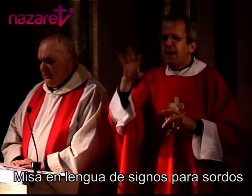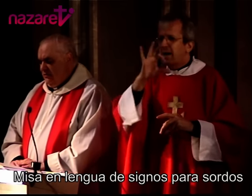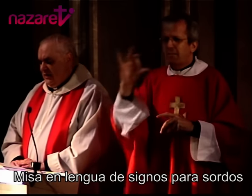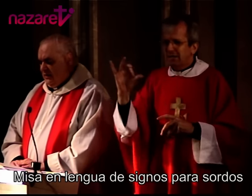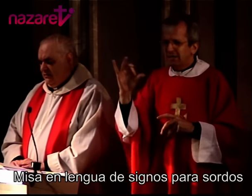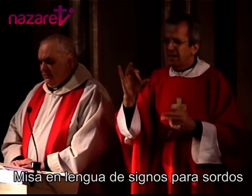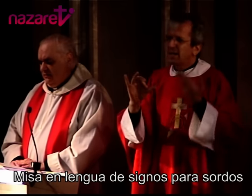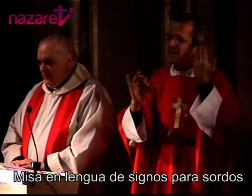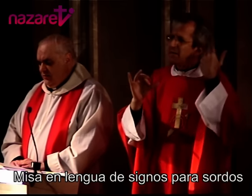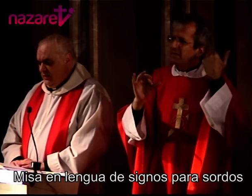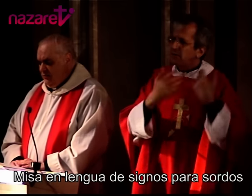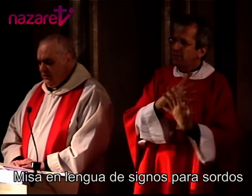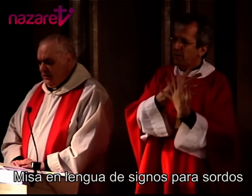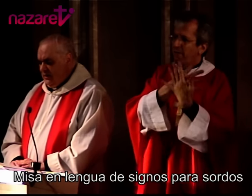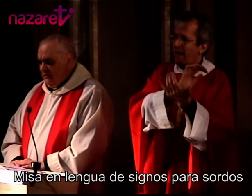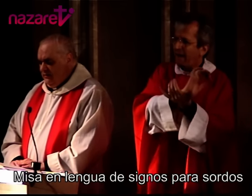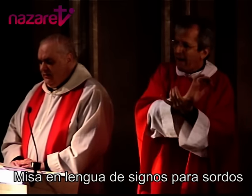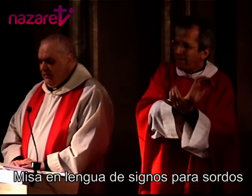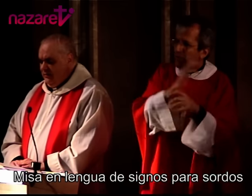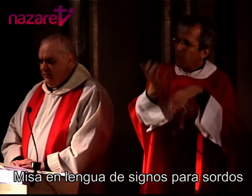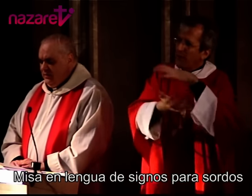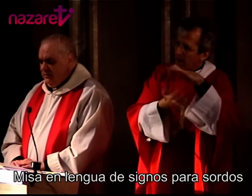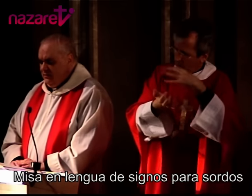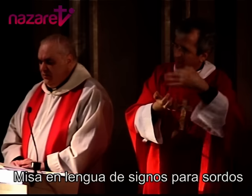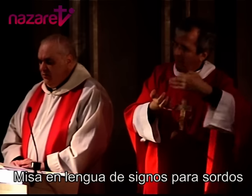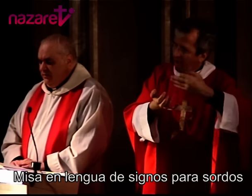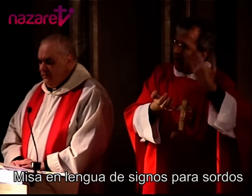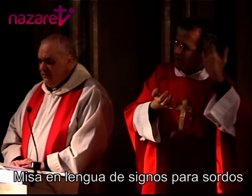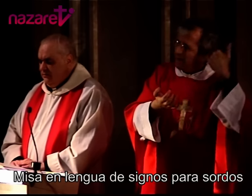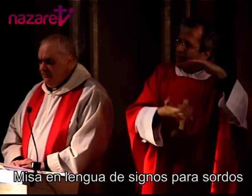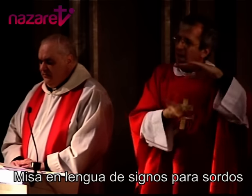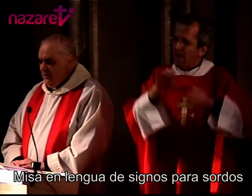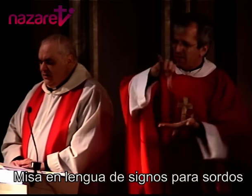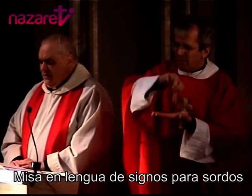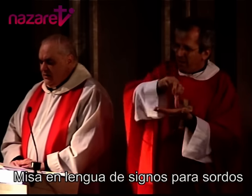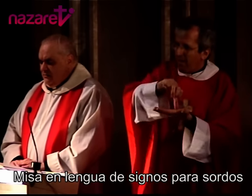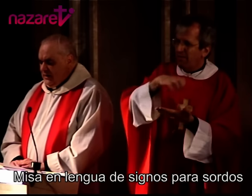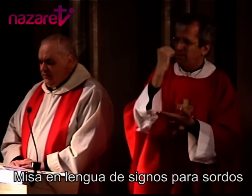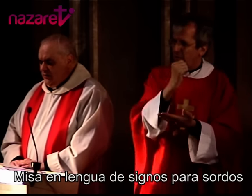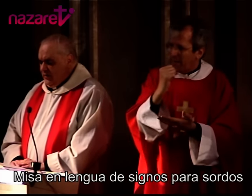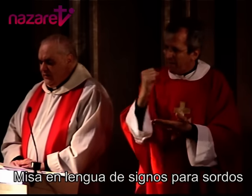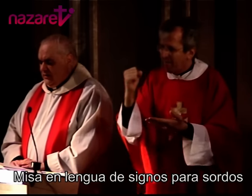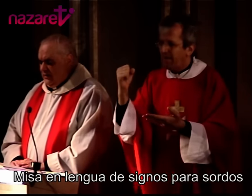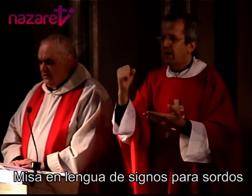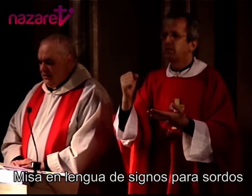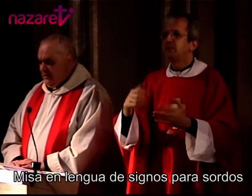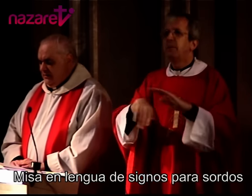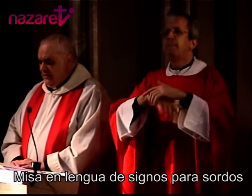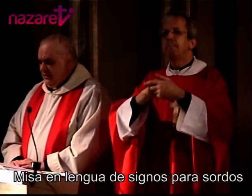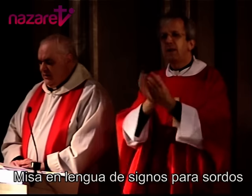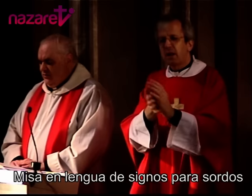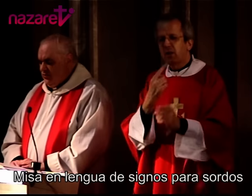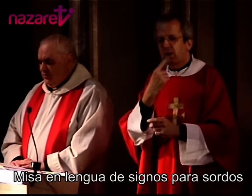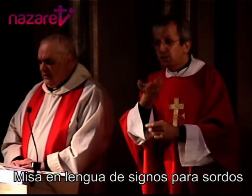sido metido en la cárcel por una revuelta acaecida en la ciudad y un homicidio. Pilato volvió a dirigirles la